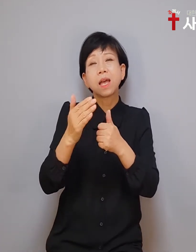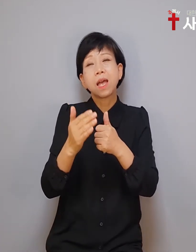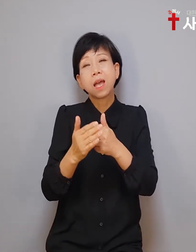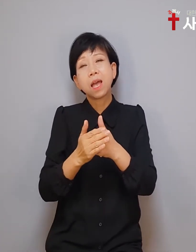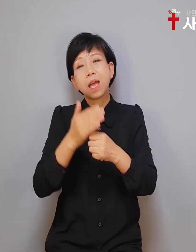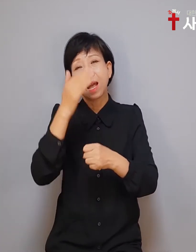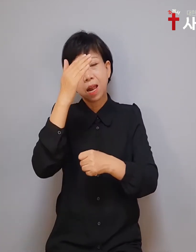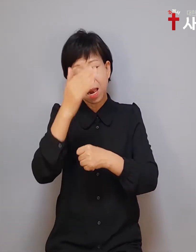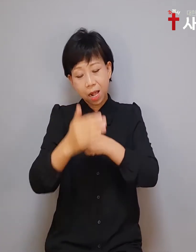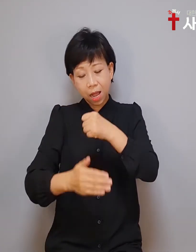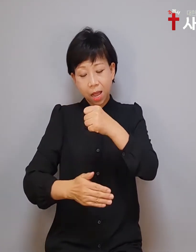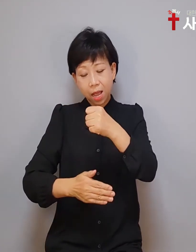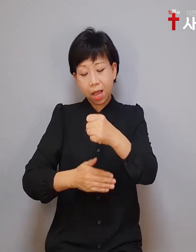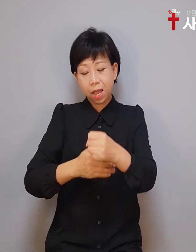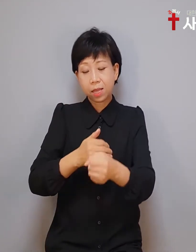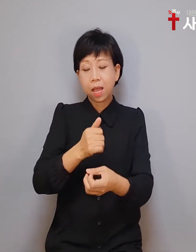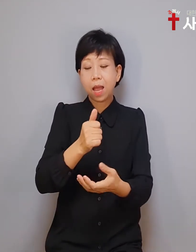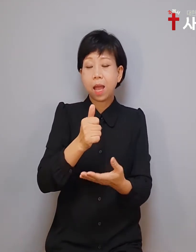에베네셀